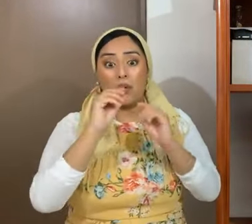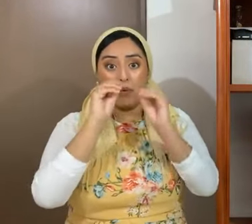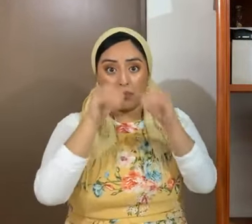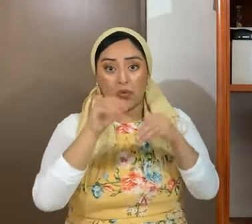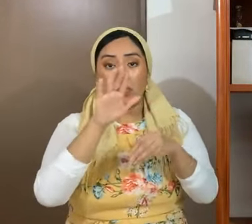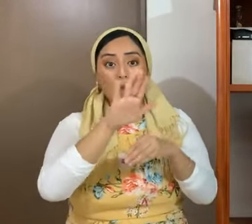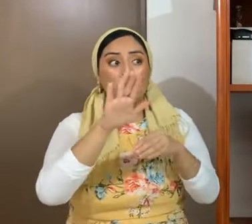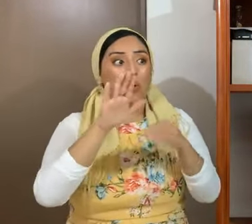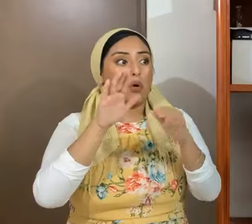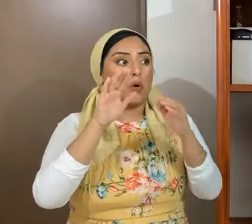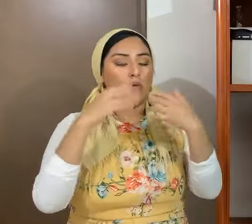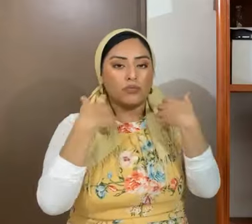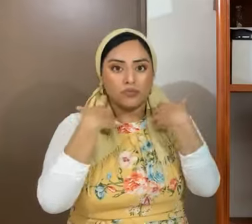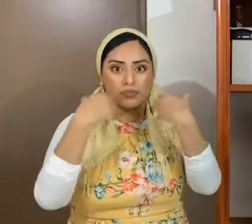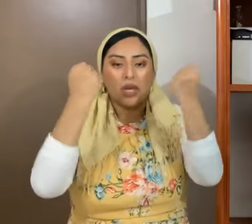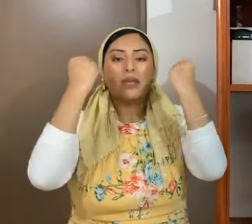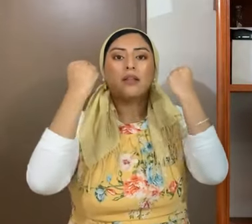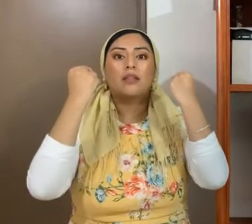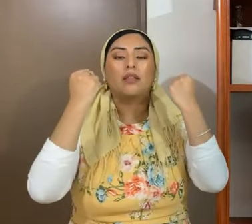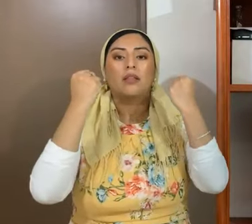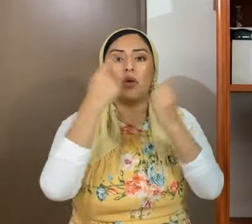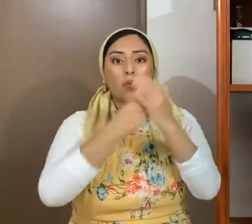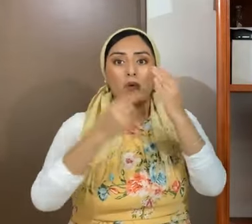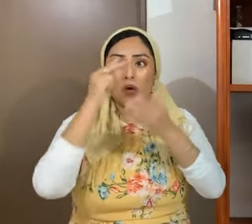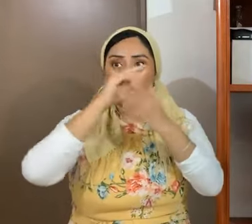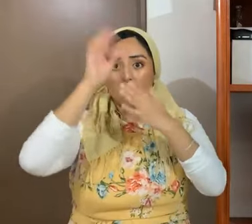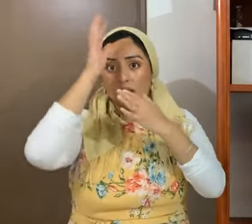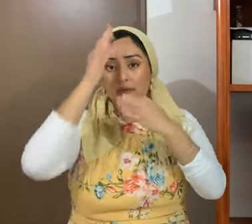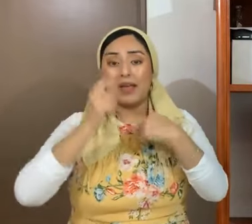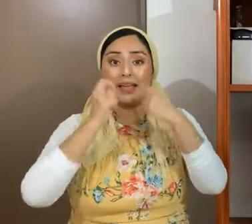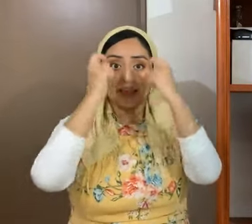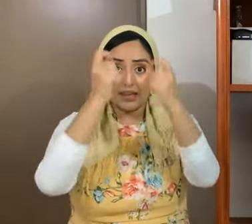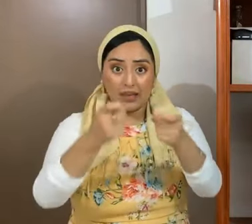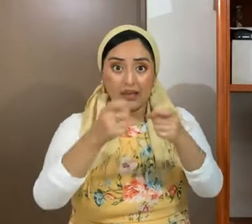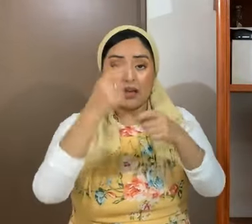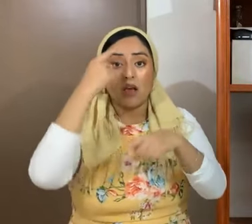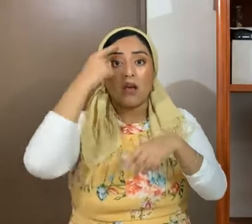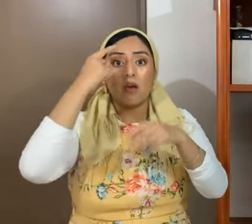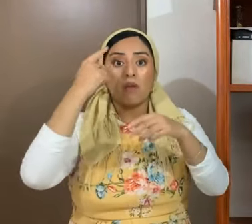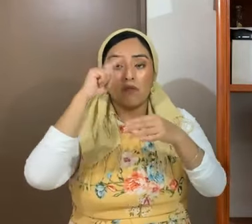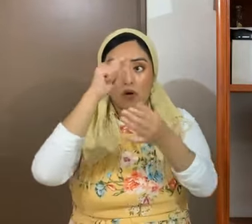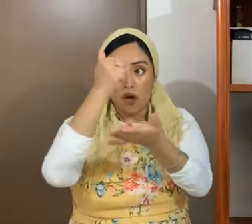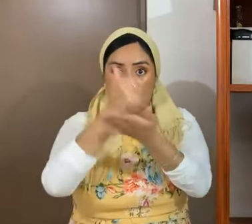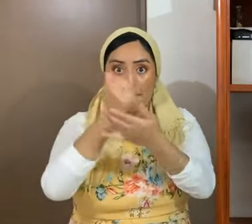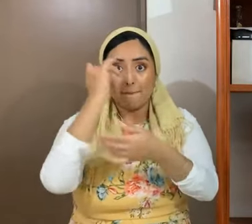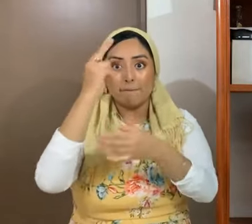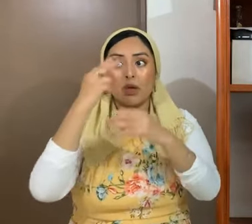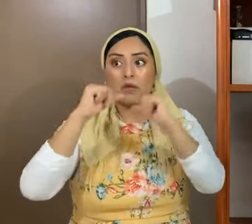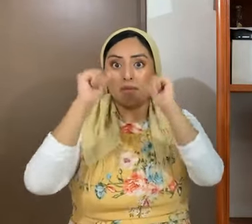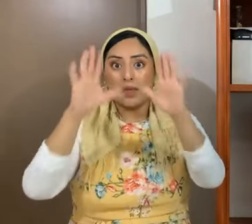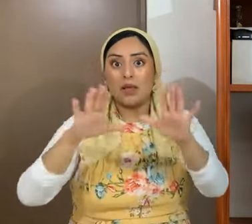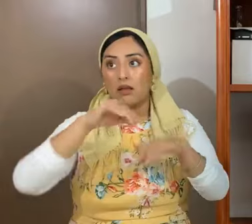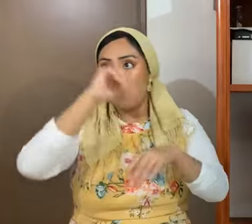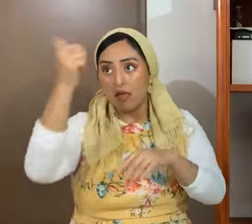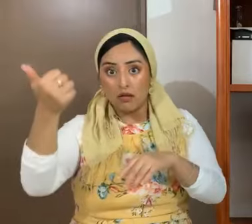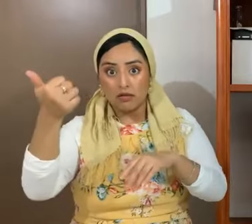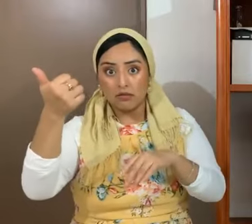tus bienes, tus fuerzas, hablemos, lo que el Eterno te da a disposición de Yahweh para bendecir a